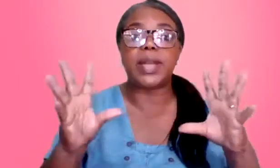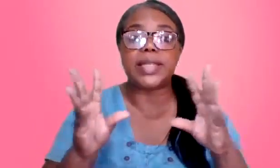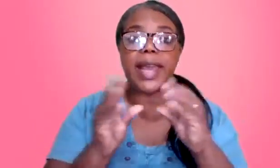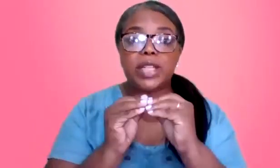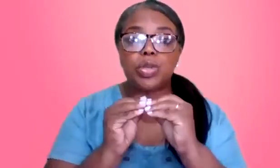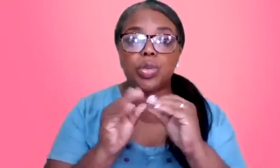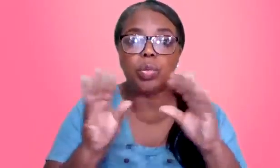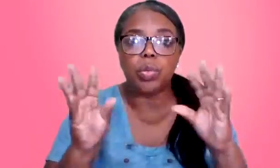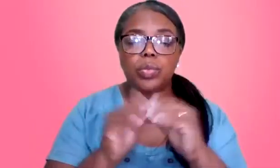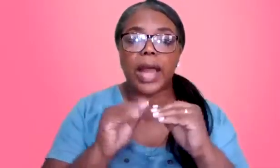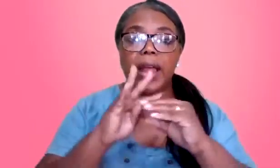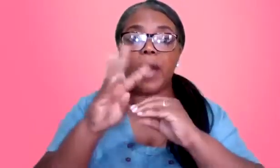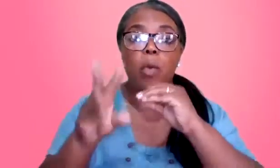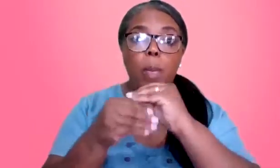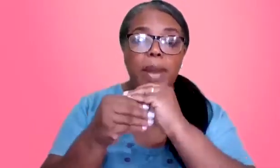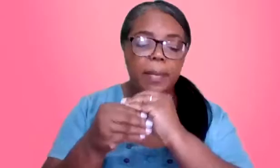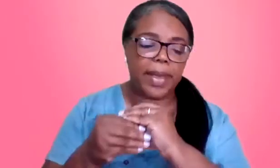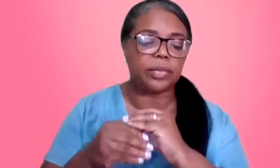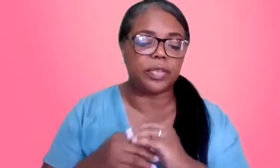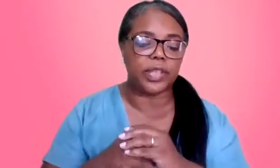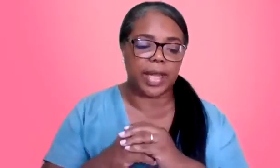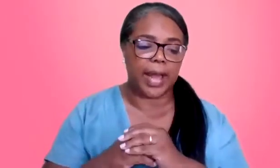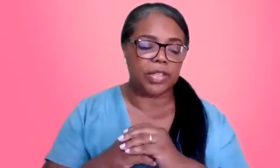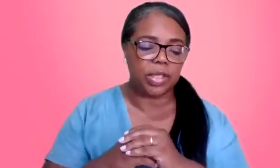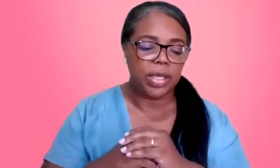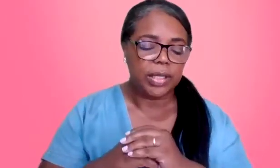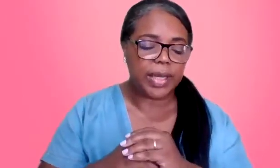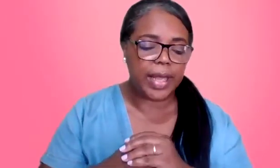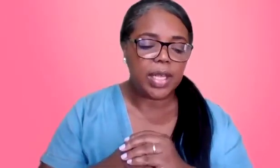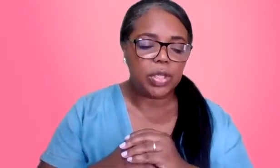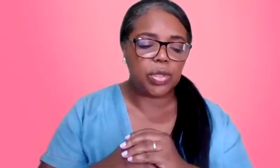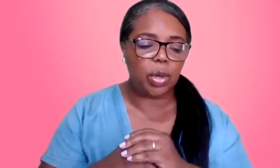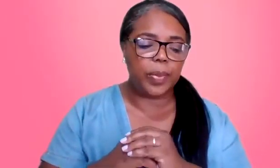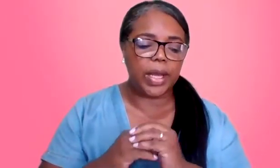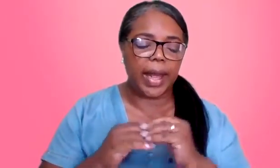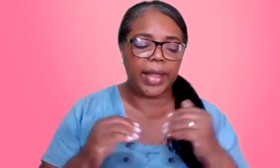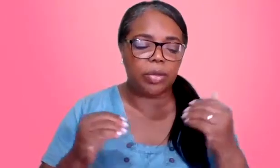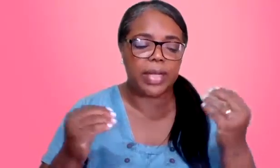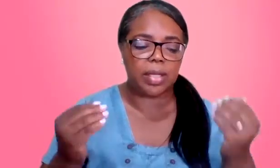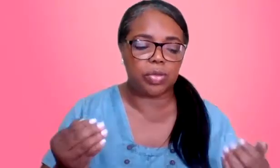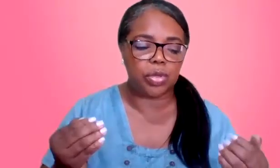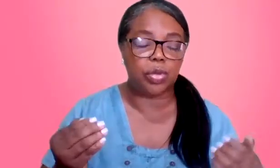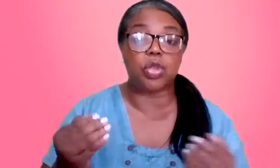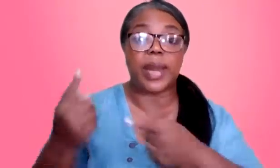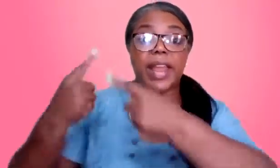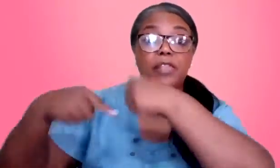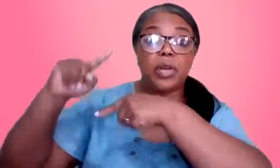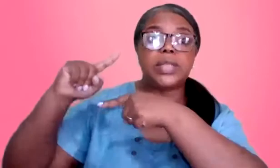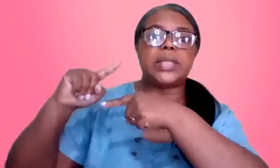esse resumo, tá? É um complemento, na verdade, né, sobre a educação dos surdos, sobre a